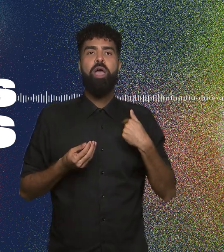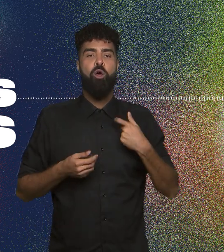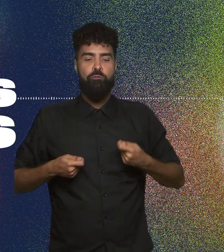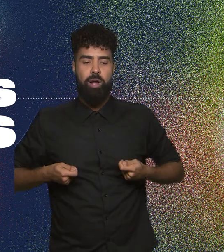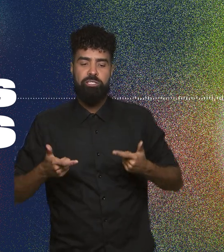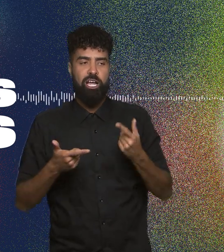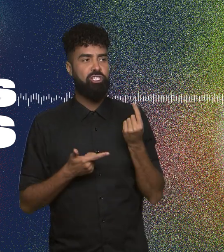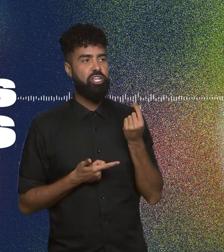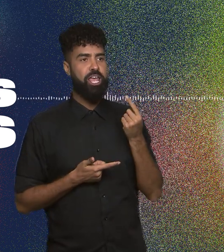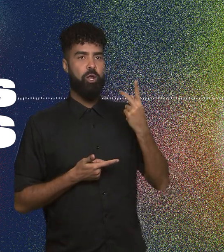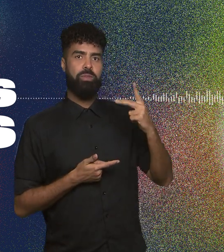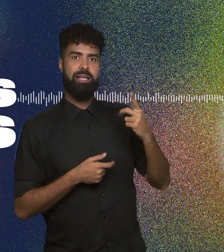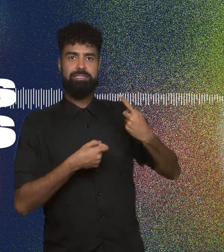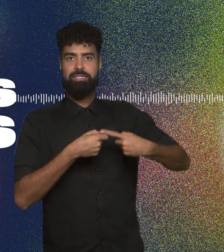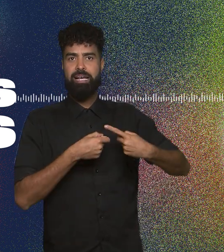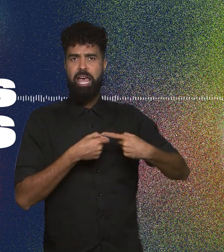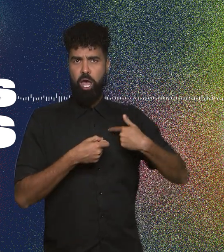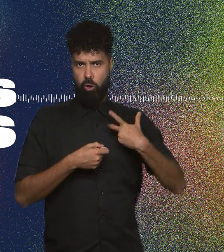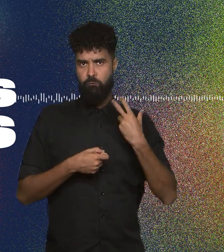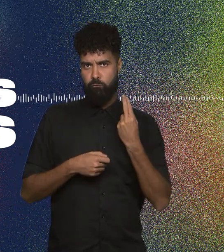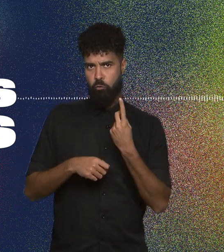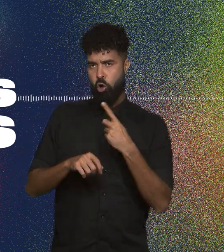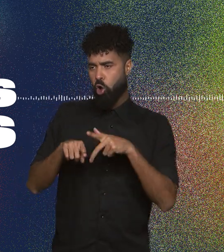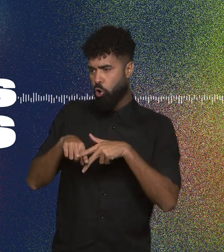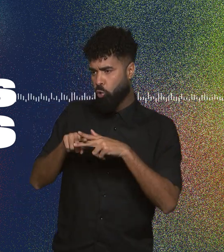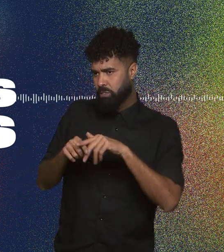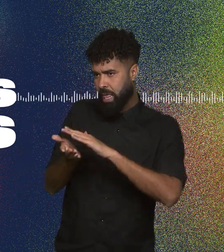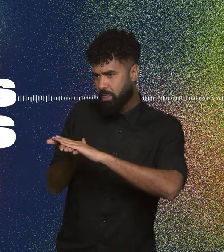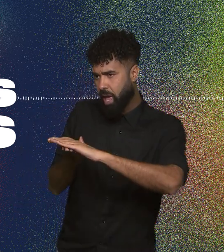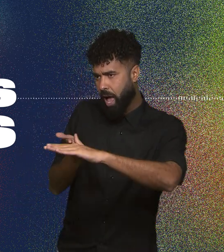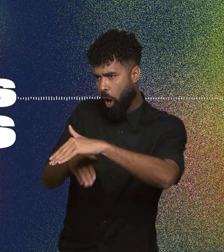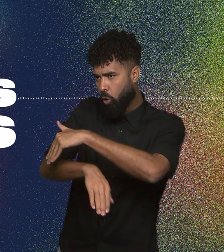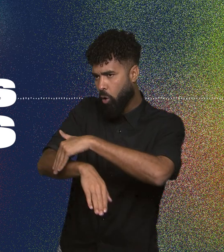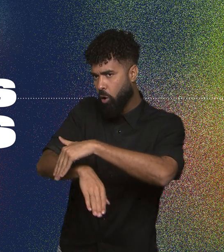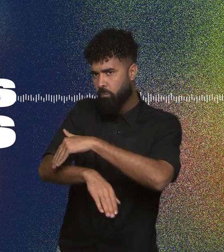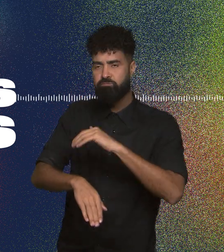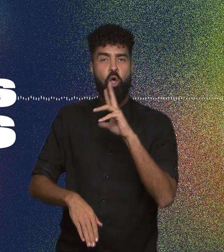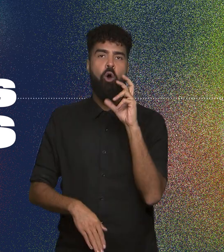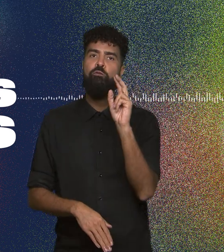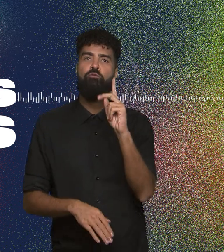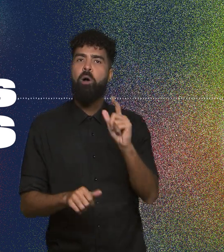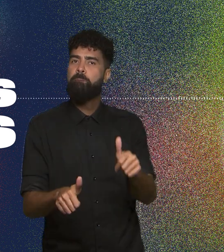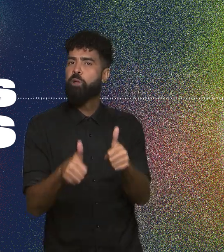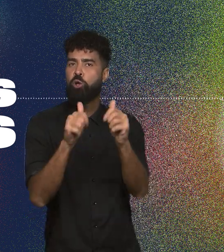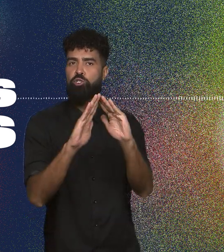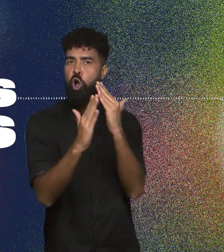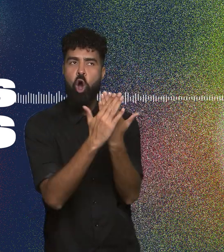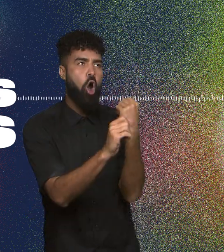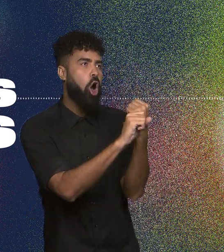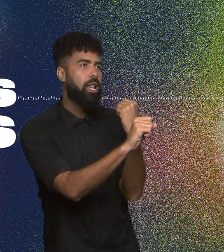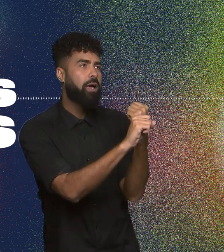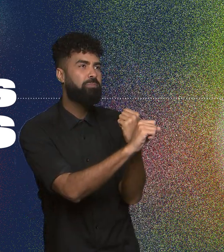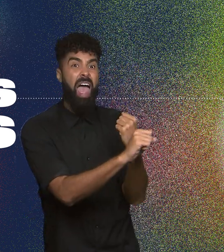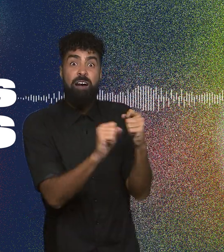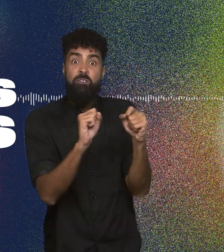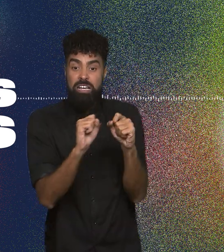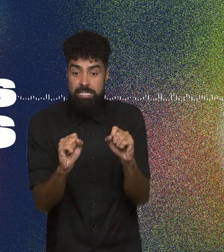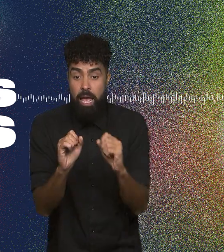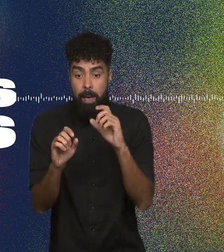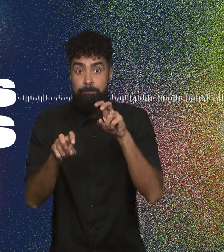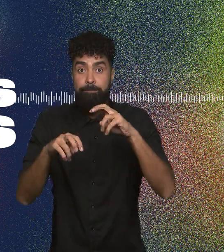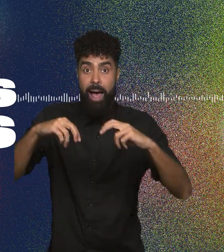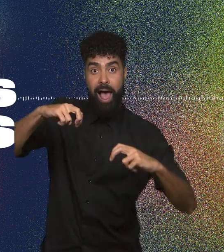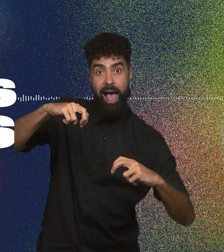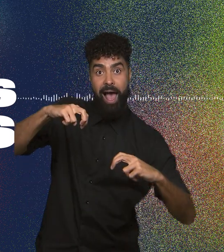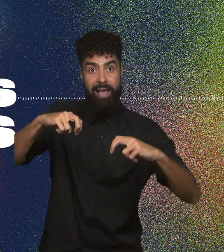da cidade. Eu vou consertar uma rua, eu vou melhorar a escola, eu vou construir um parque, vou trocar asfalto, enfim. Ele